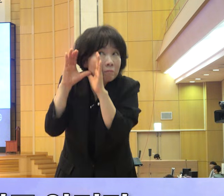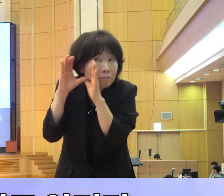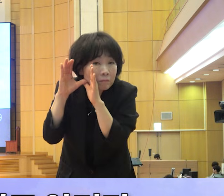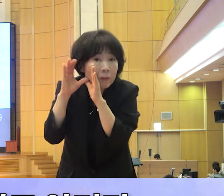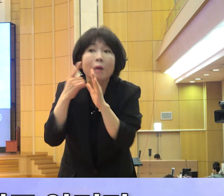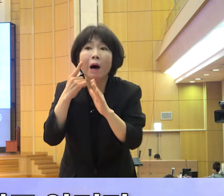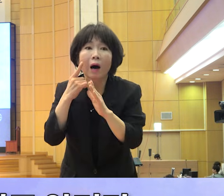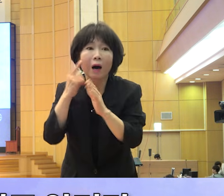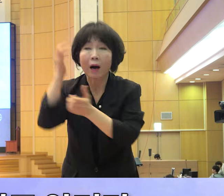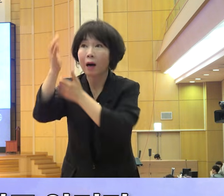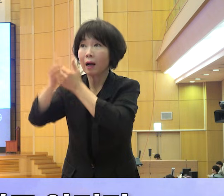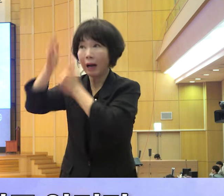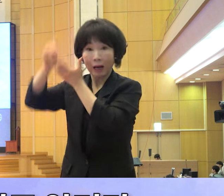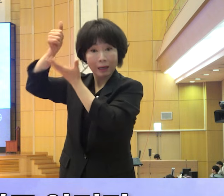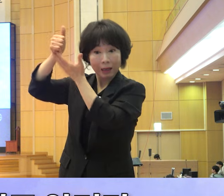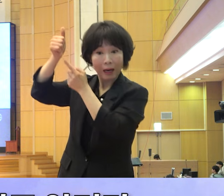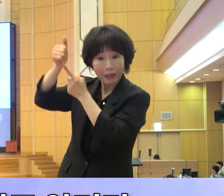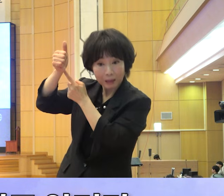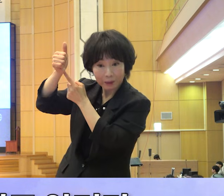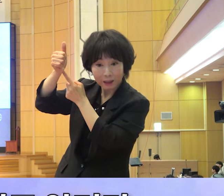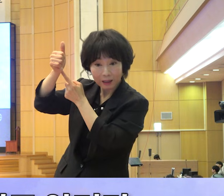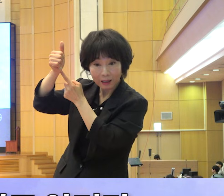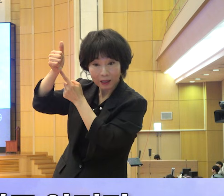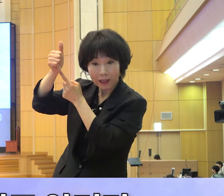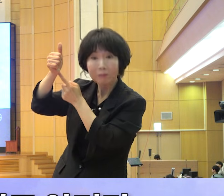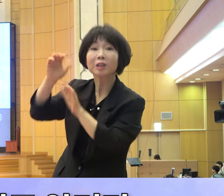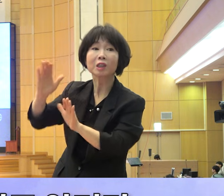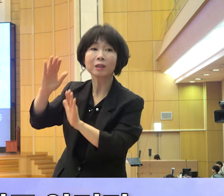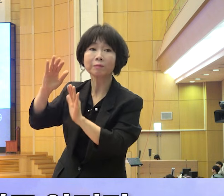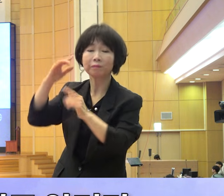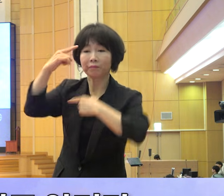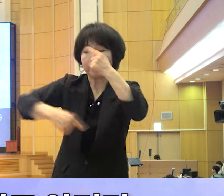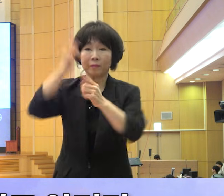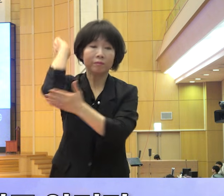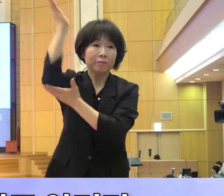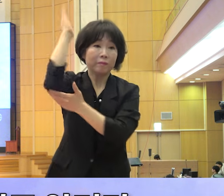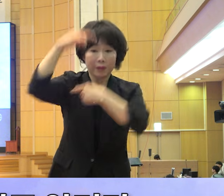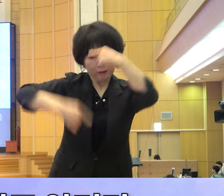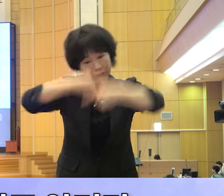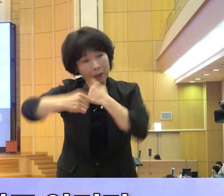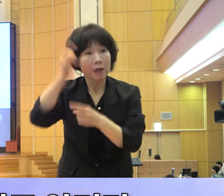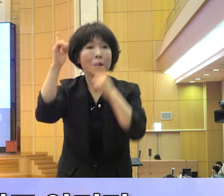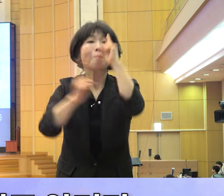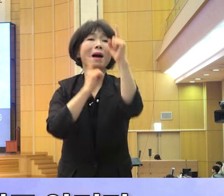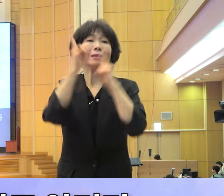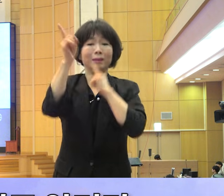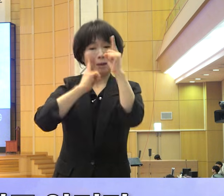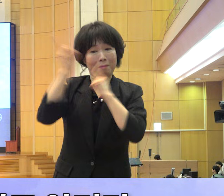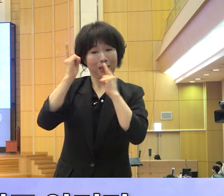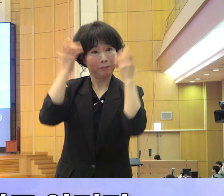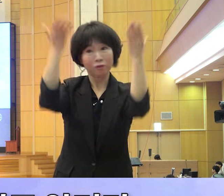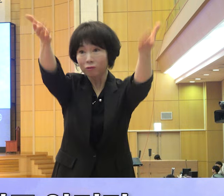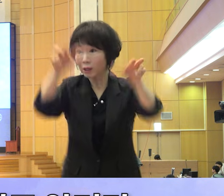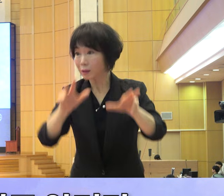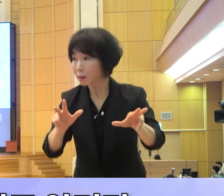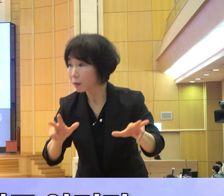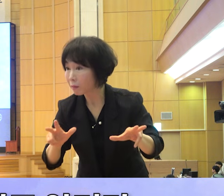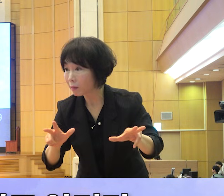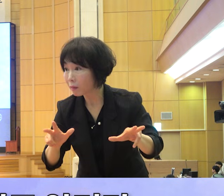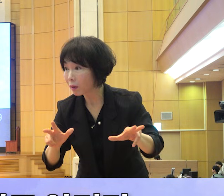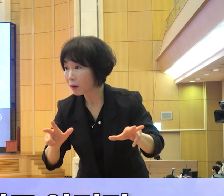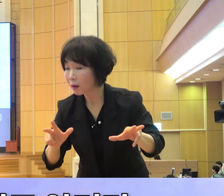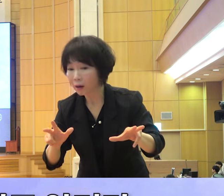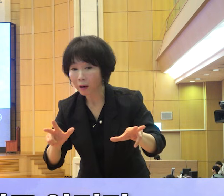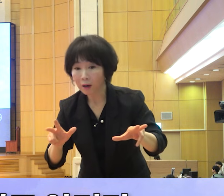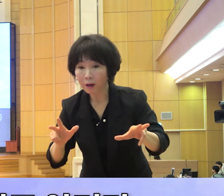기울이라. 여호와께서, 하나님께서 말씀하시기를, 하나님이 말씀하시기를